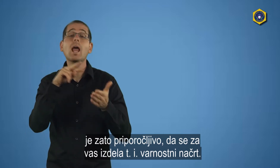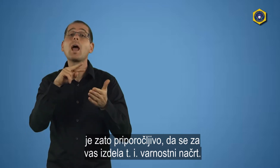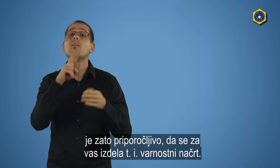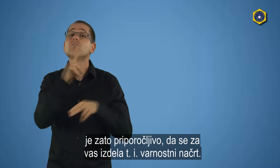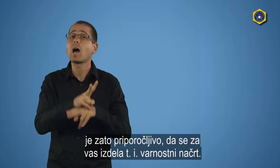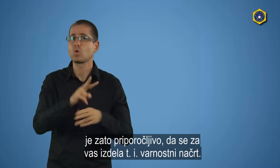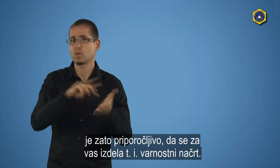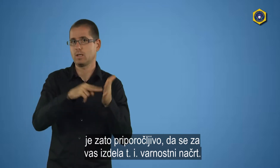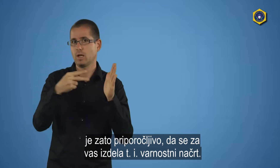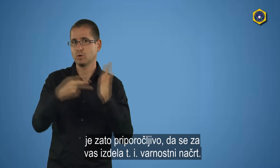načrt.